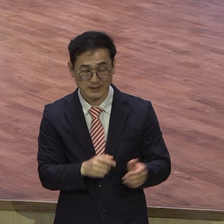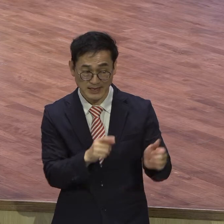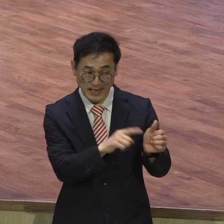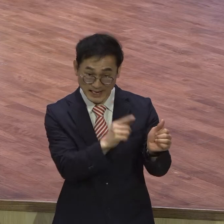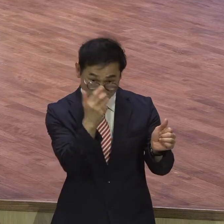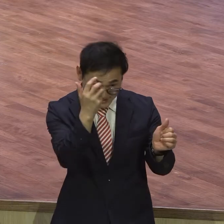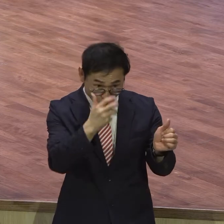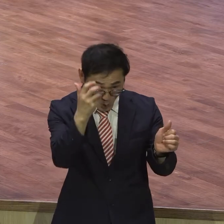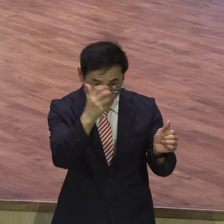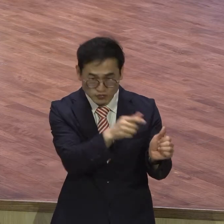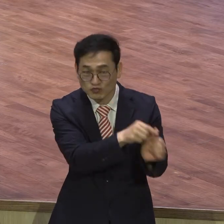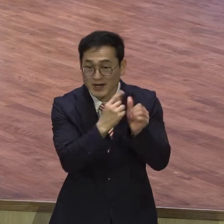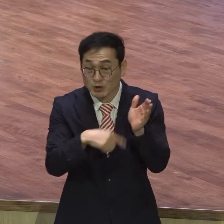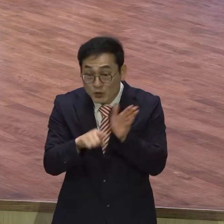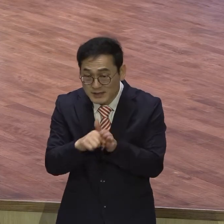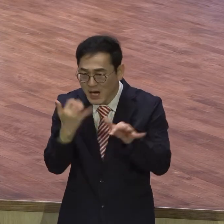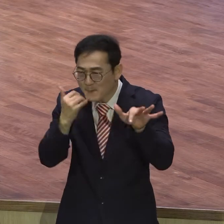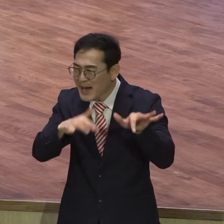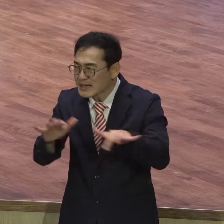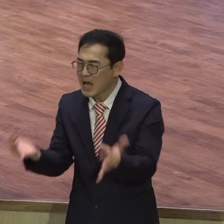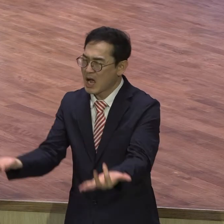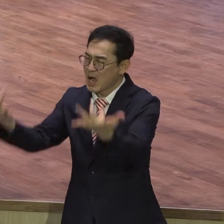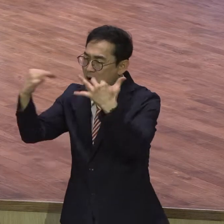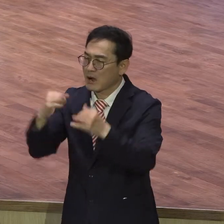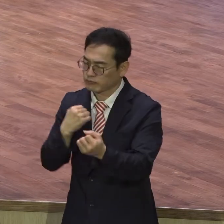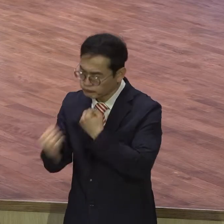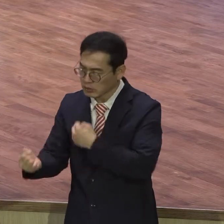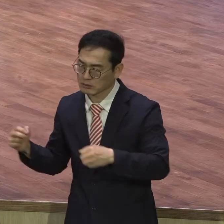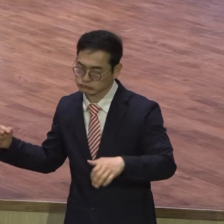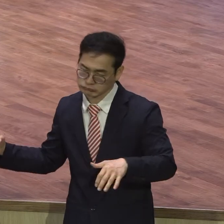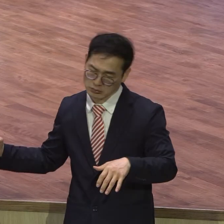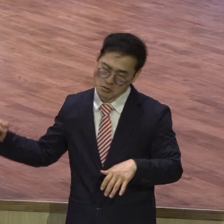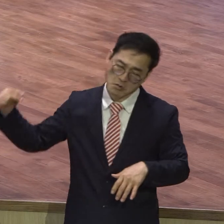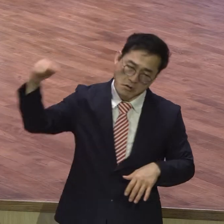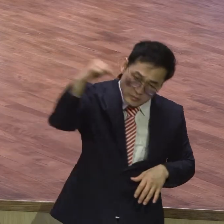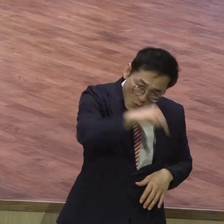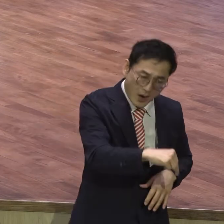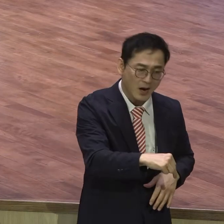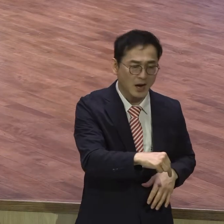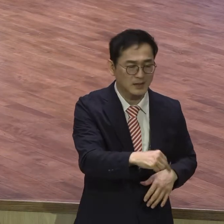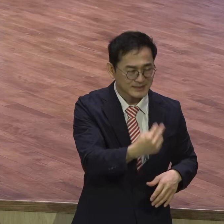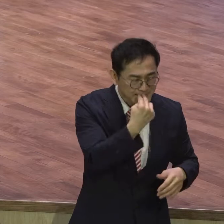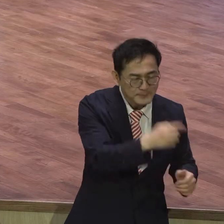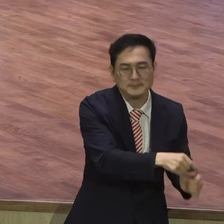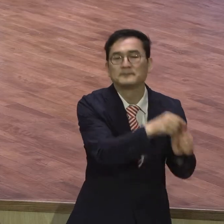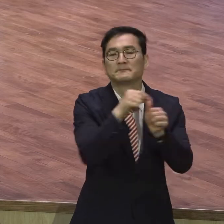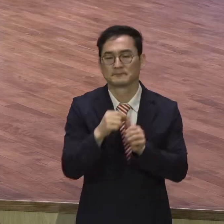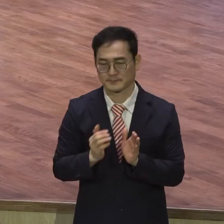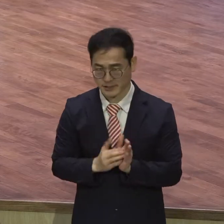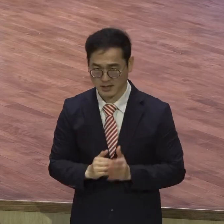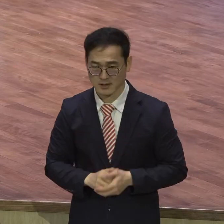그만큼 생명 살리는 열정을 예수님이 보여준 거예요 열정 생명 살리는 열정